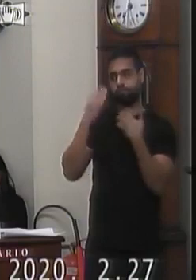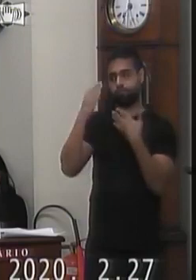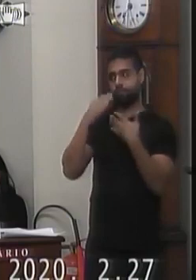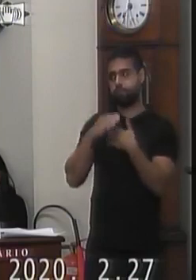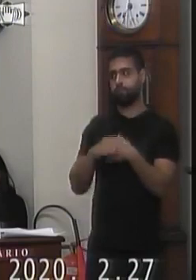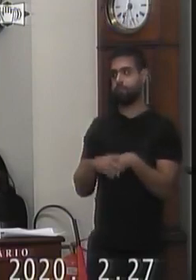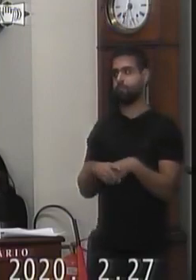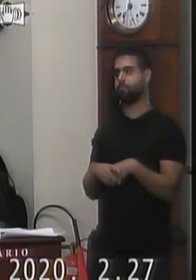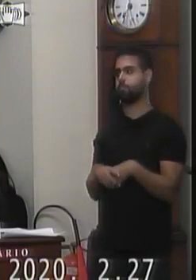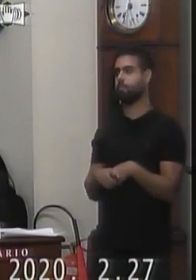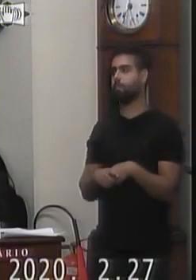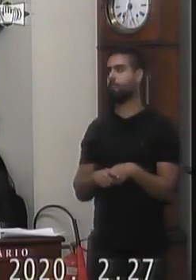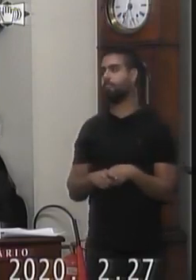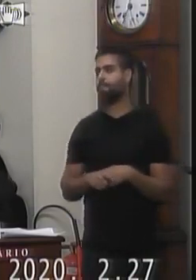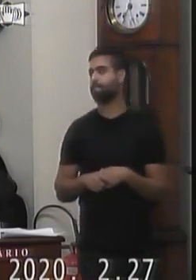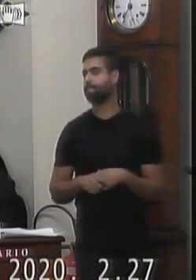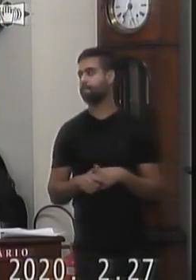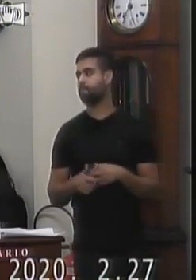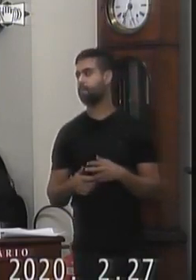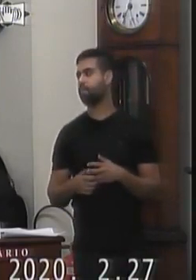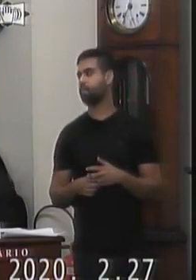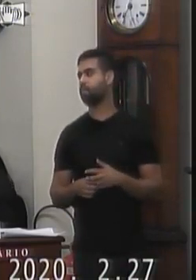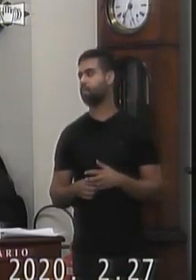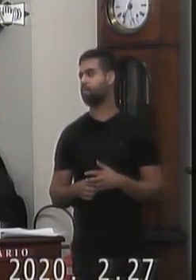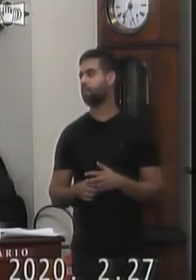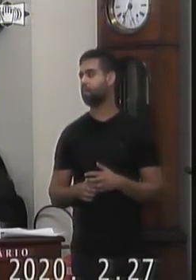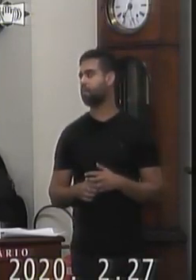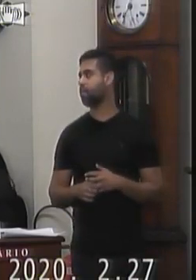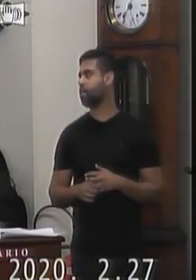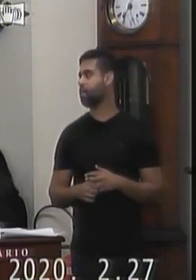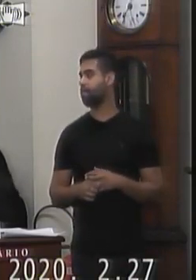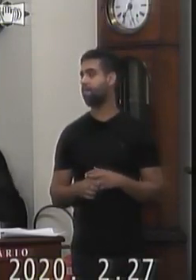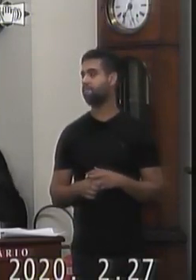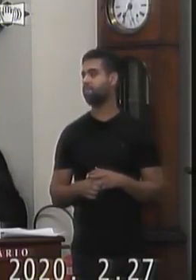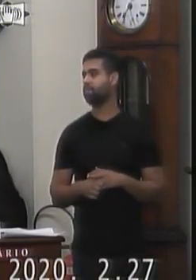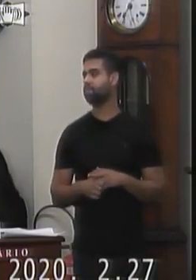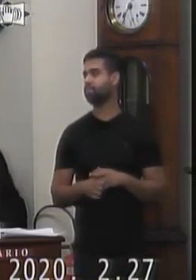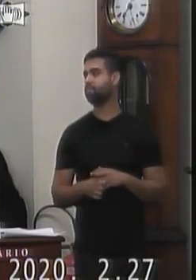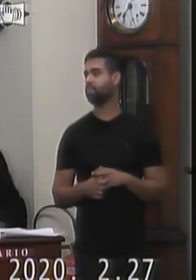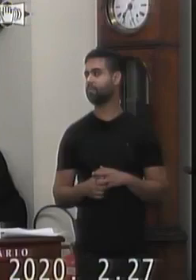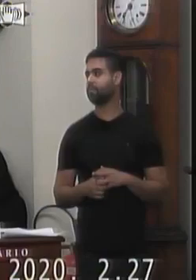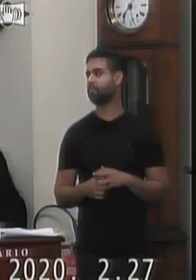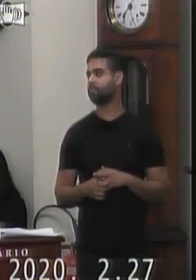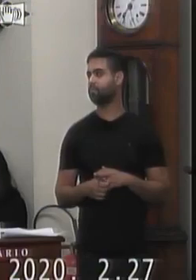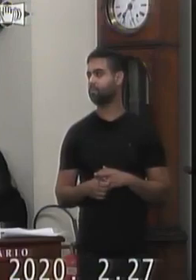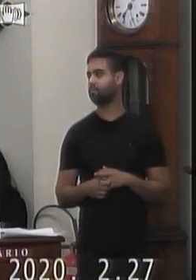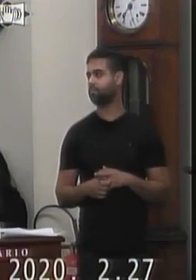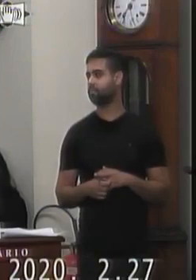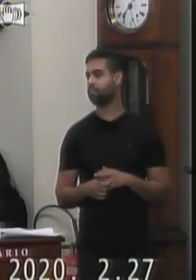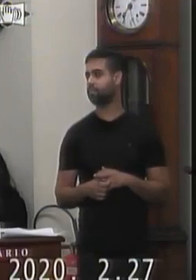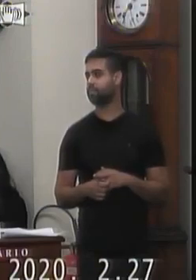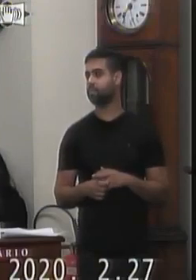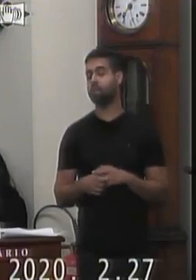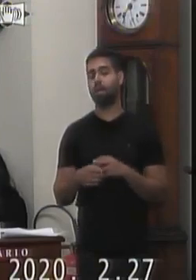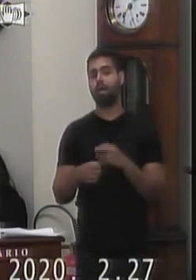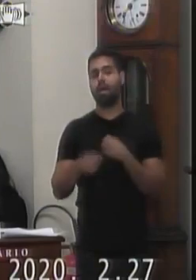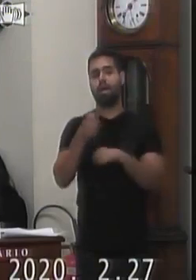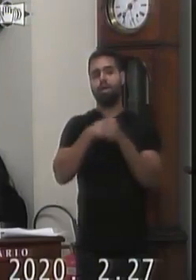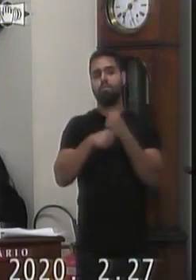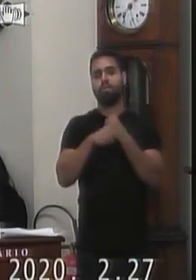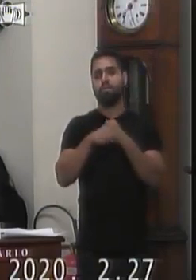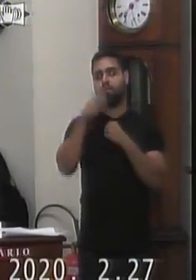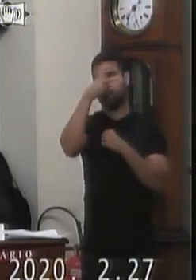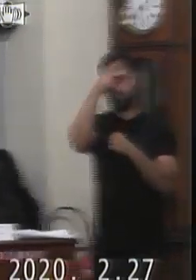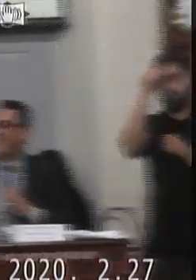Presidente, ainda também um pequeno comentário. Só para complementar, presidente, ano passado a prefeitura